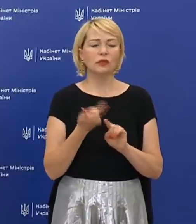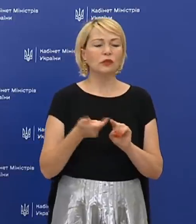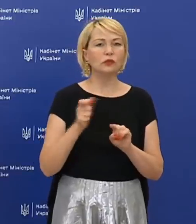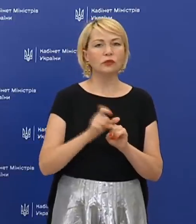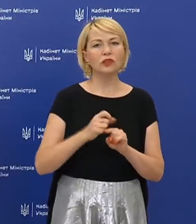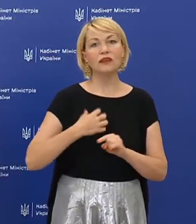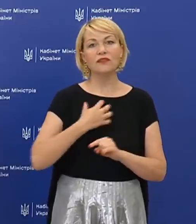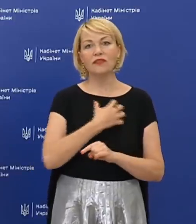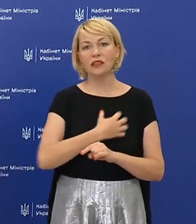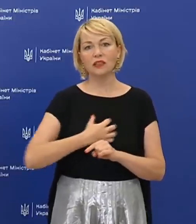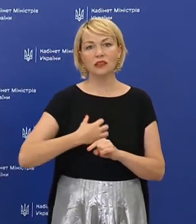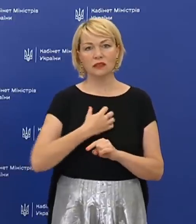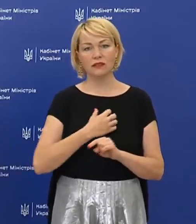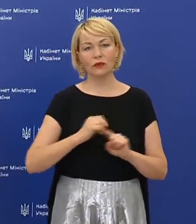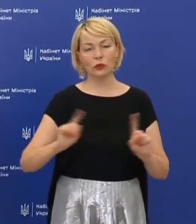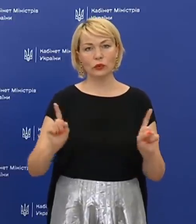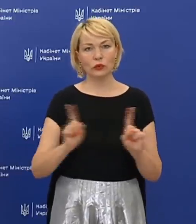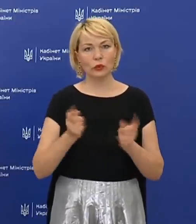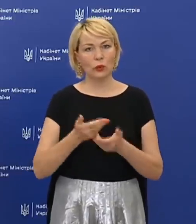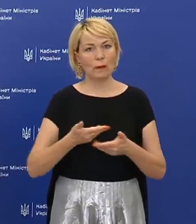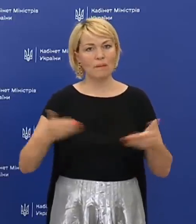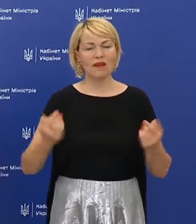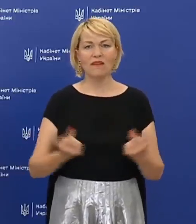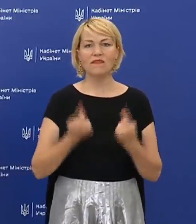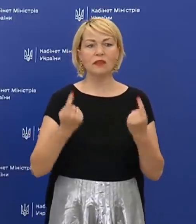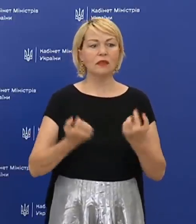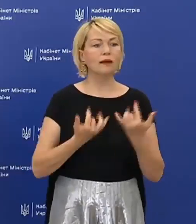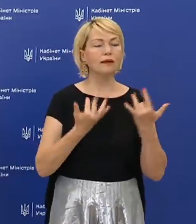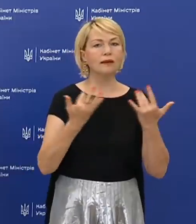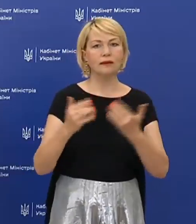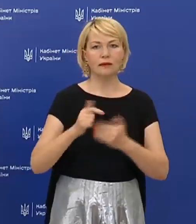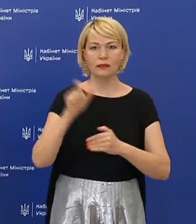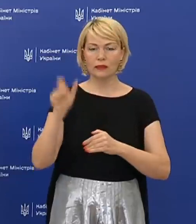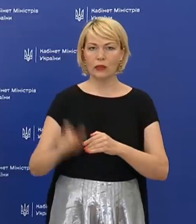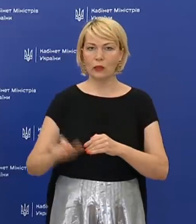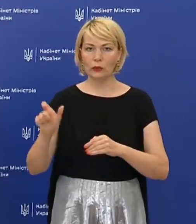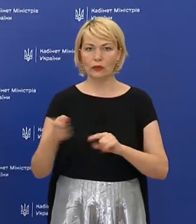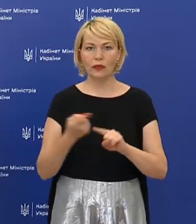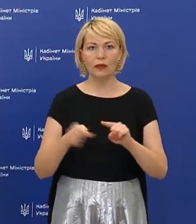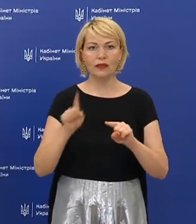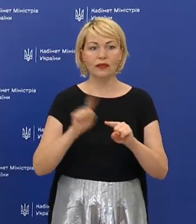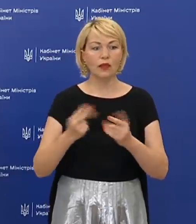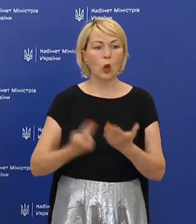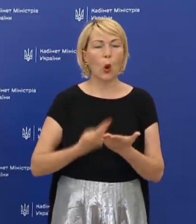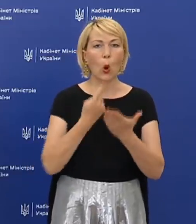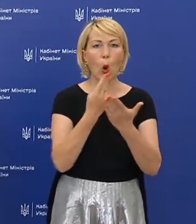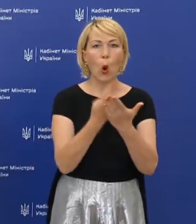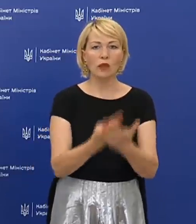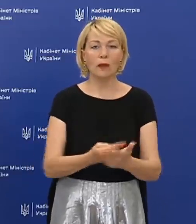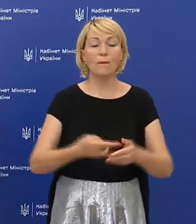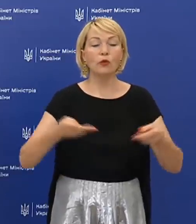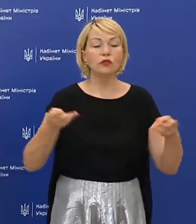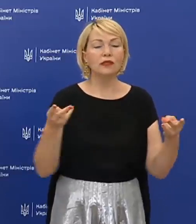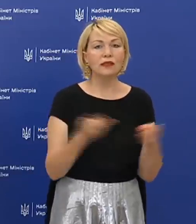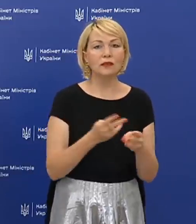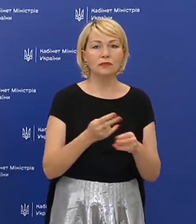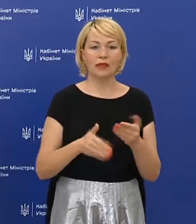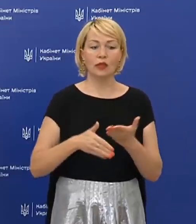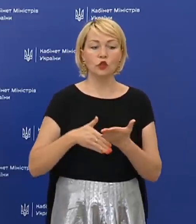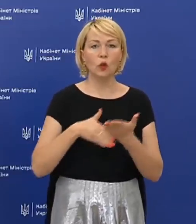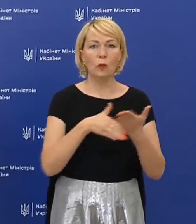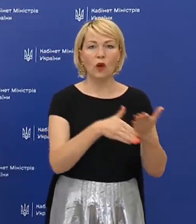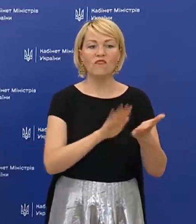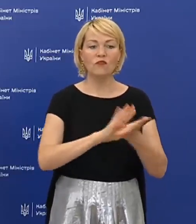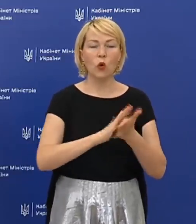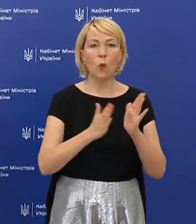важливо, що ми велика кількість людей, яких госпіталізують, яким потрібна допомога саме